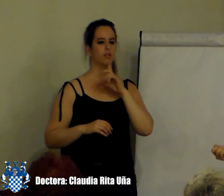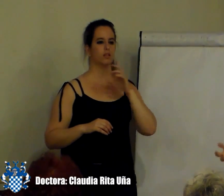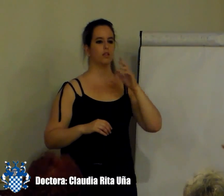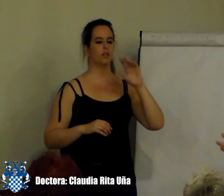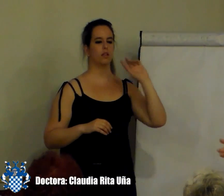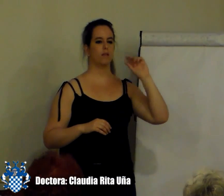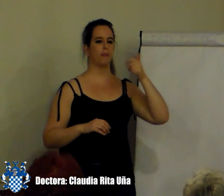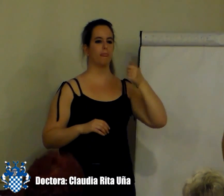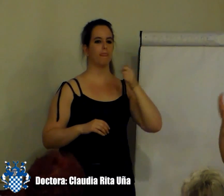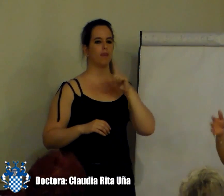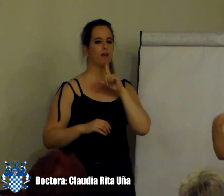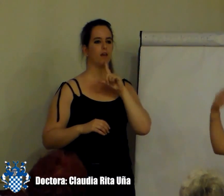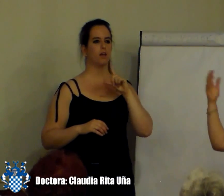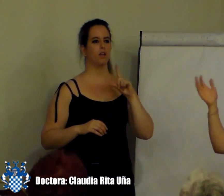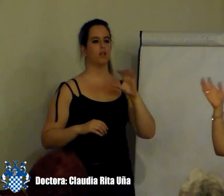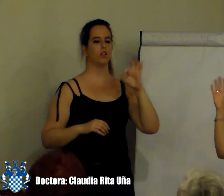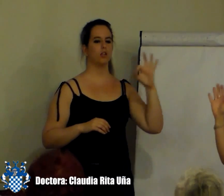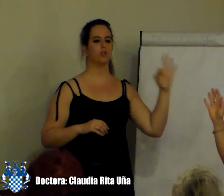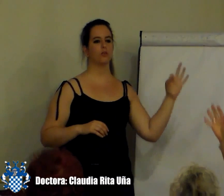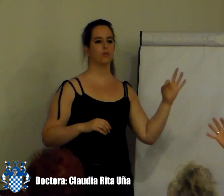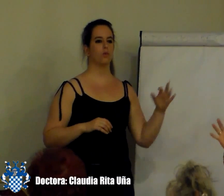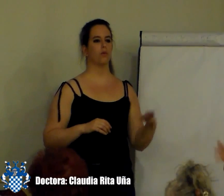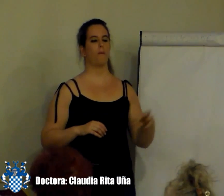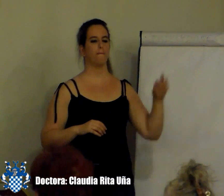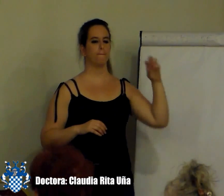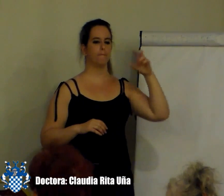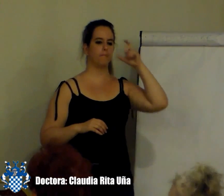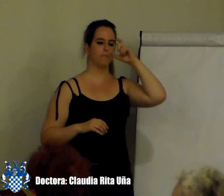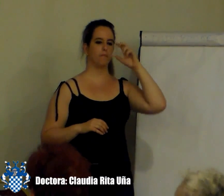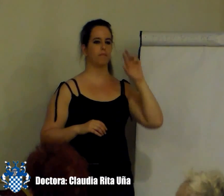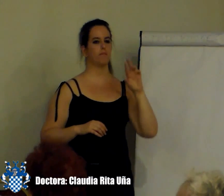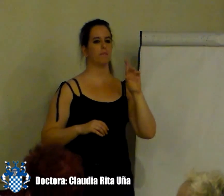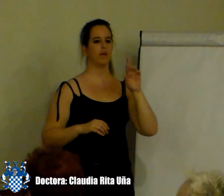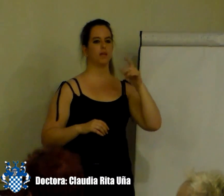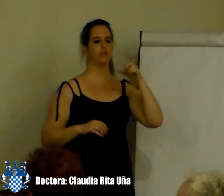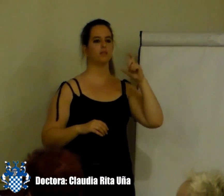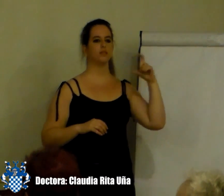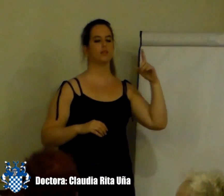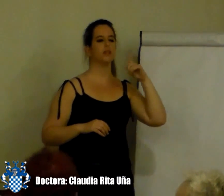tinturas metálicas, piercings y demás, ¿sí?